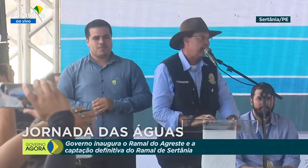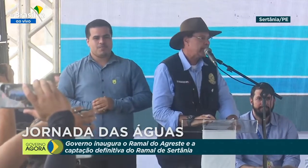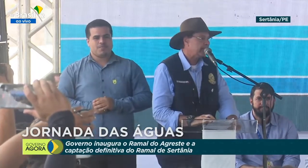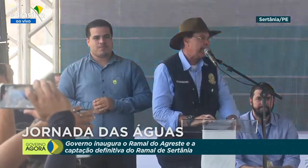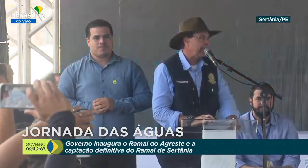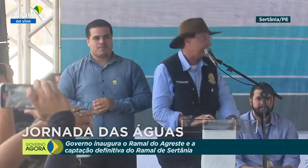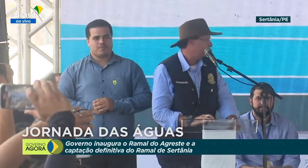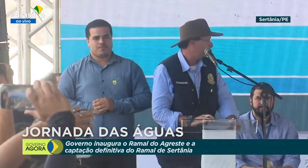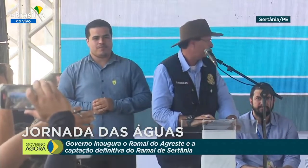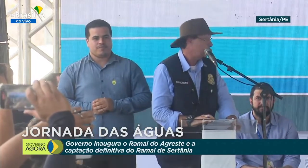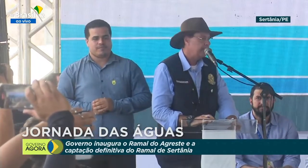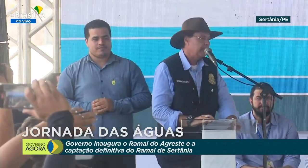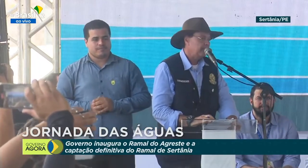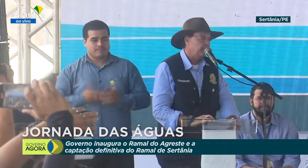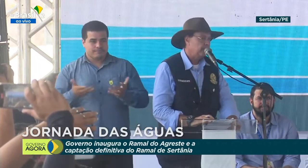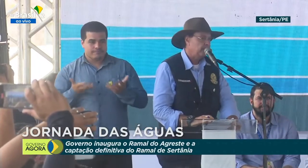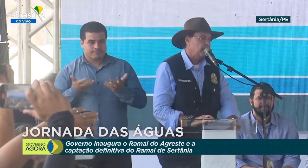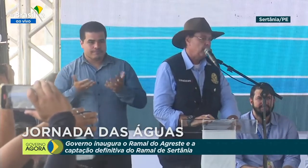Quero saudar